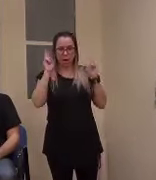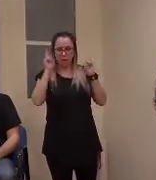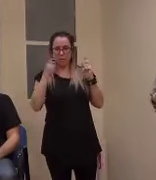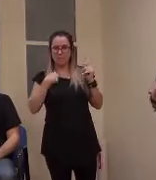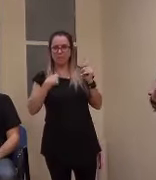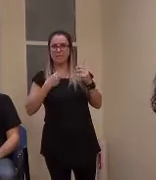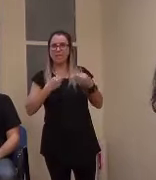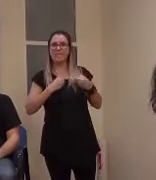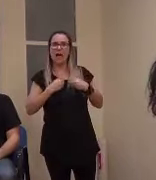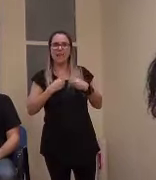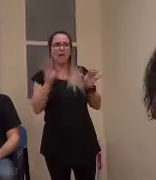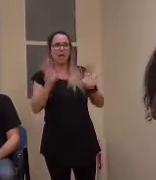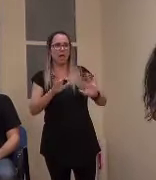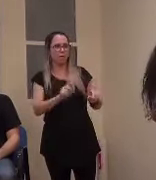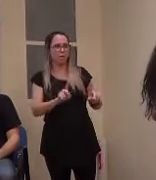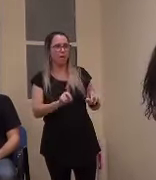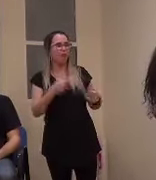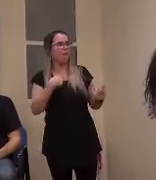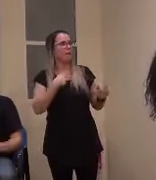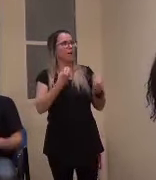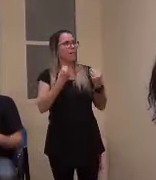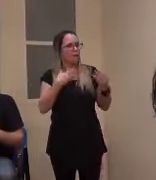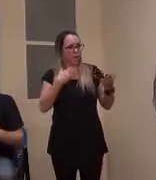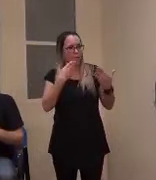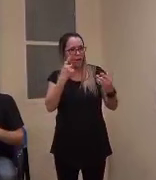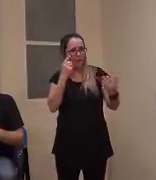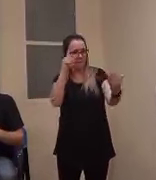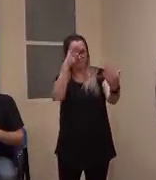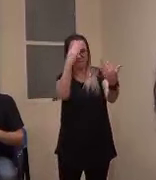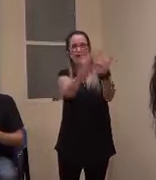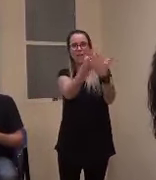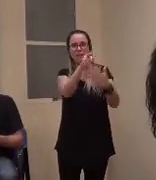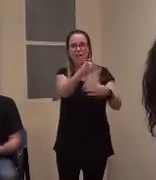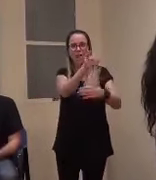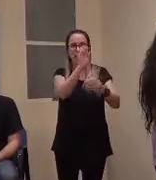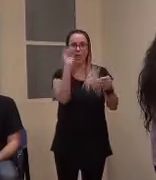para abordar también